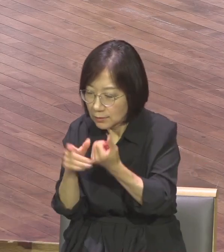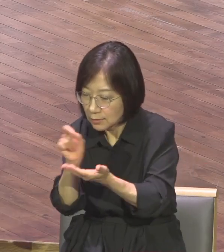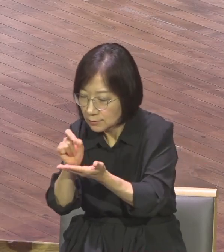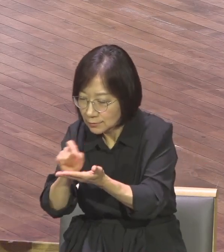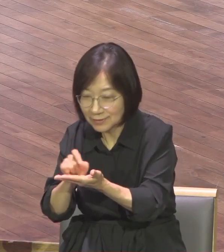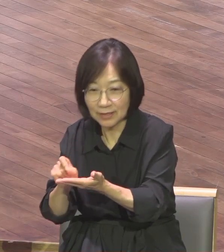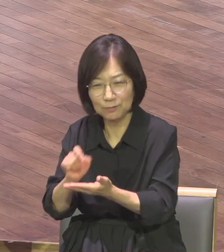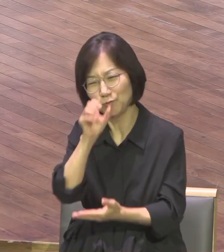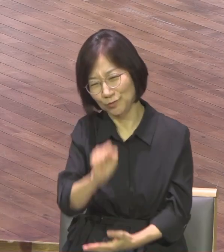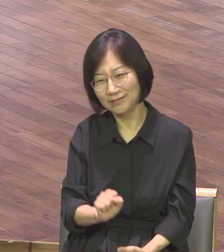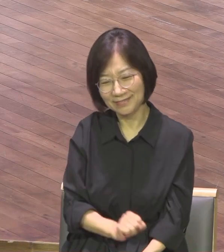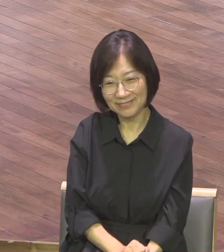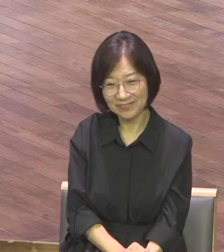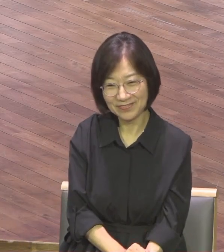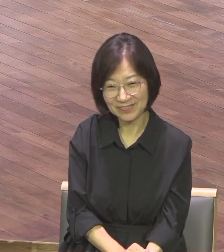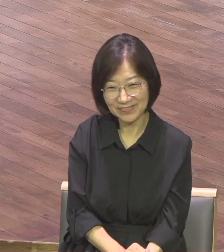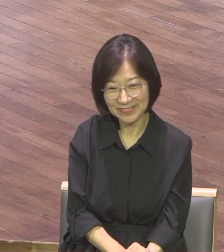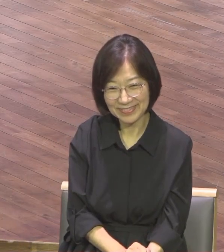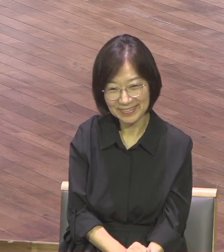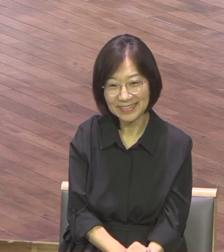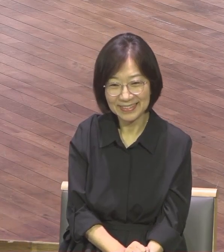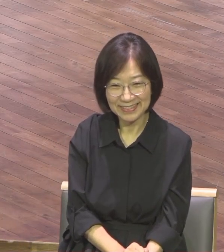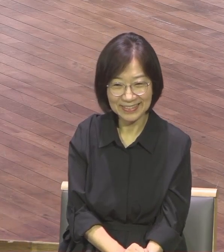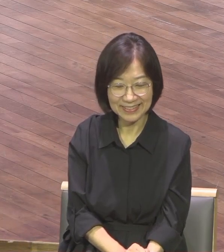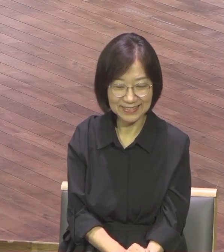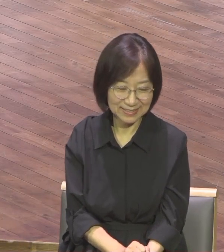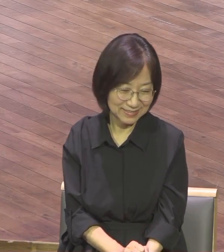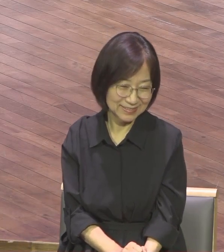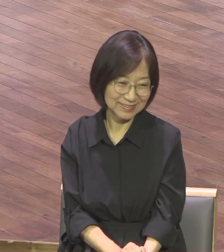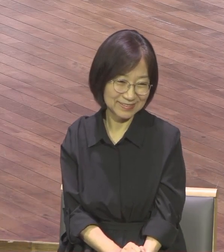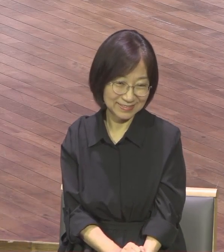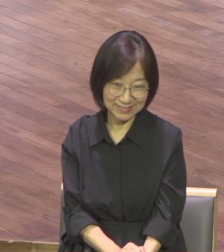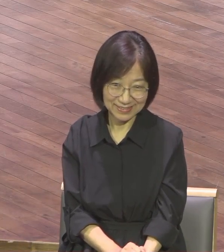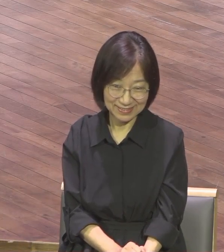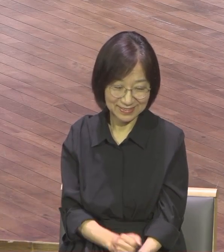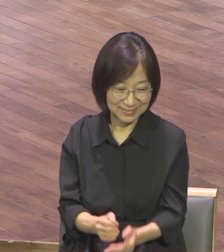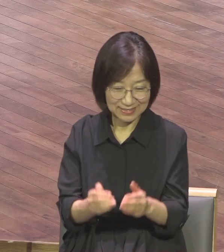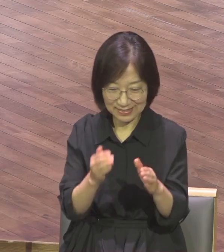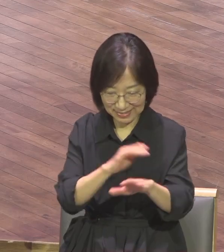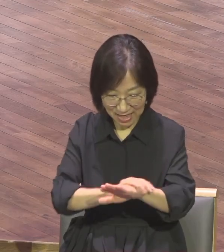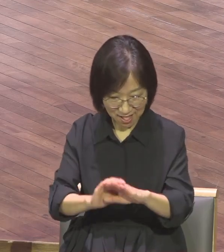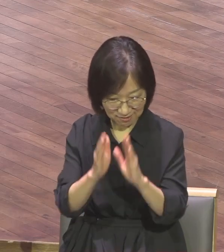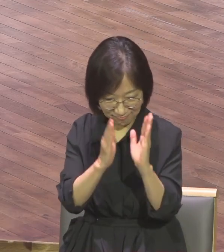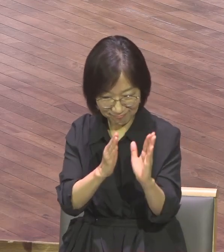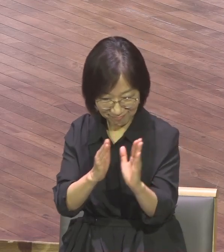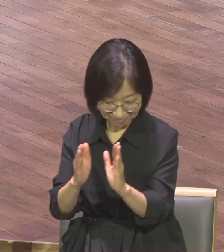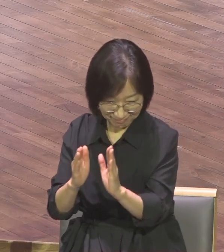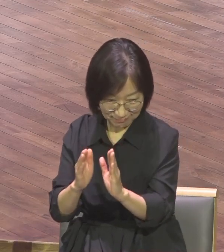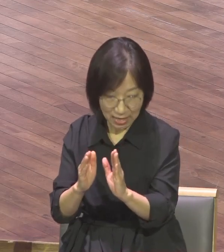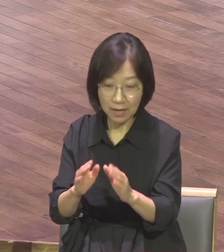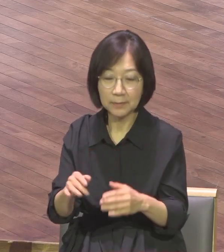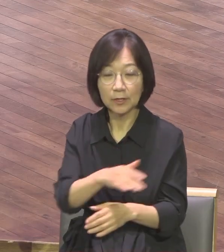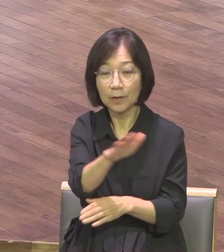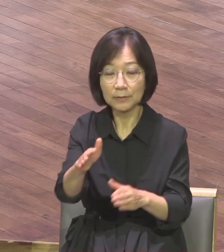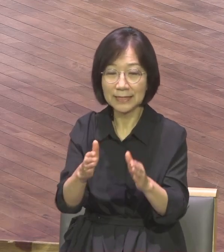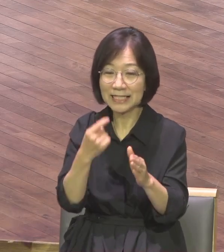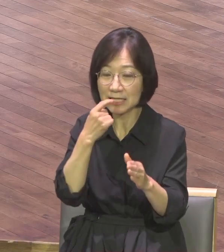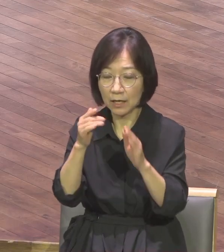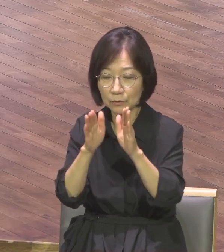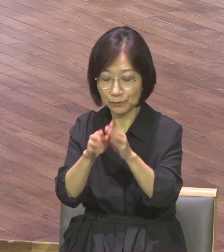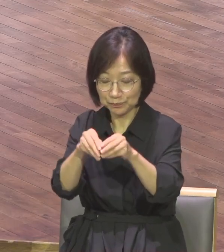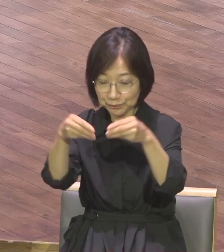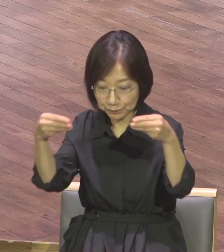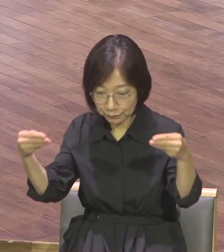은혜 레마를 딱 정리하고 그래서 딱 정리를 쫙 해놓으면 여러분 그것만 펼치면요 이거